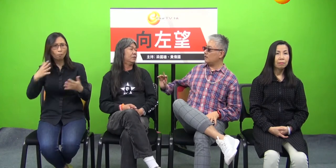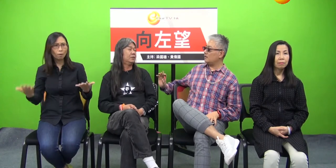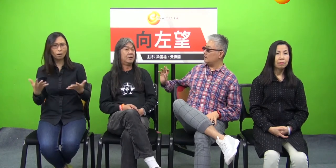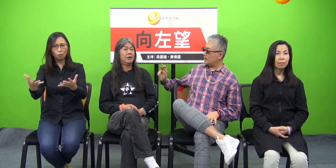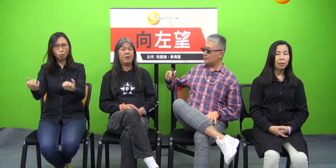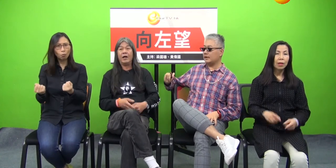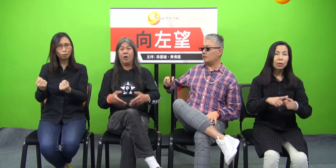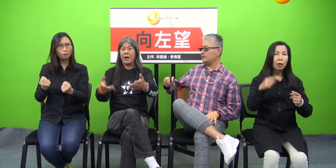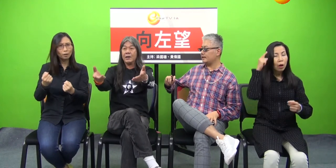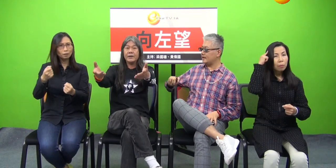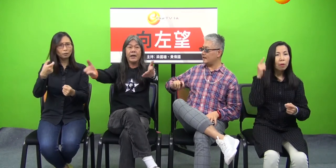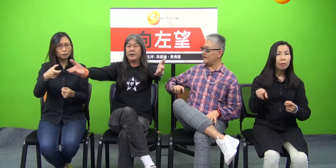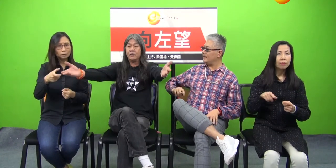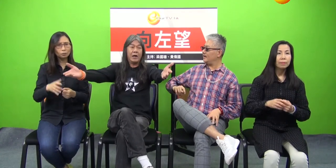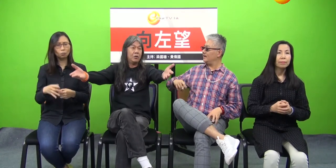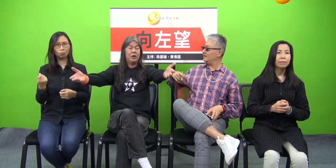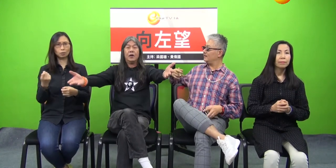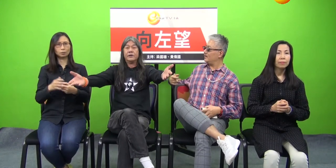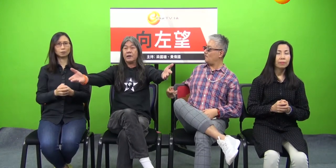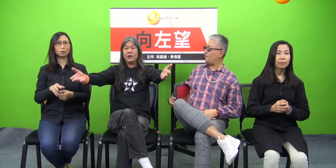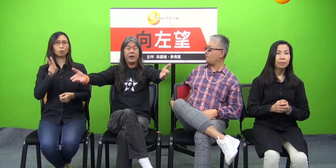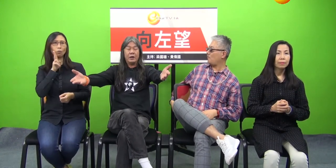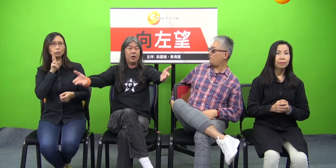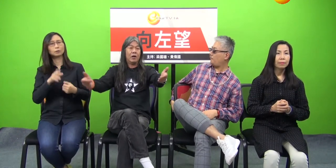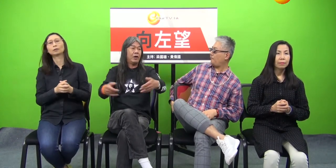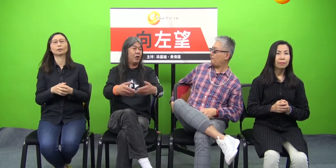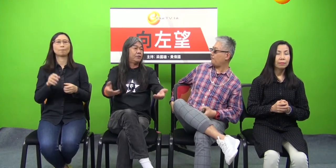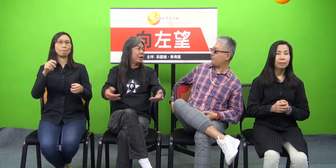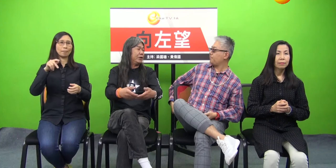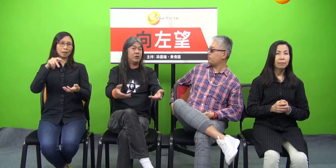哥，阿林郑 好简单，即系等于炒，即系等于银行